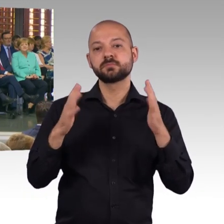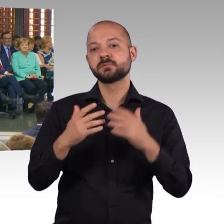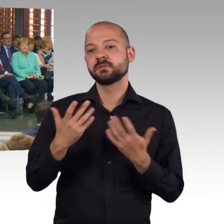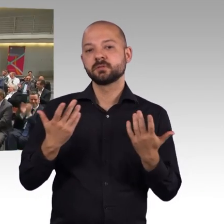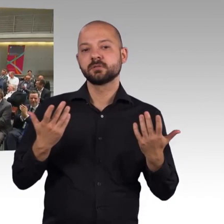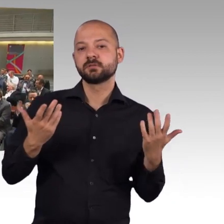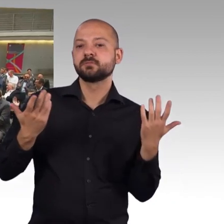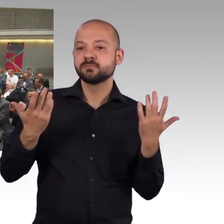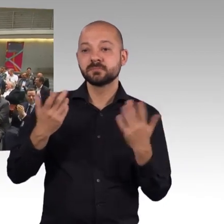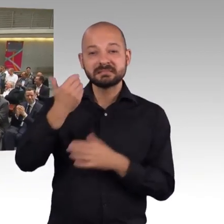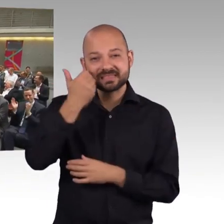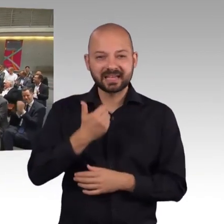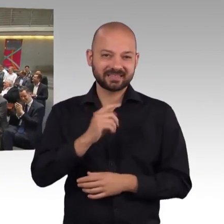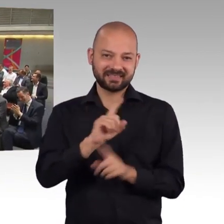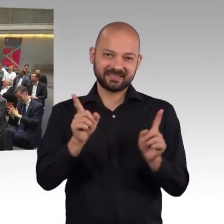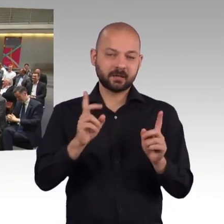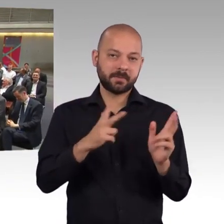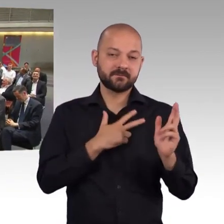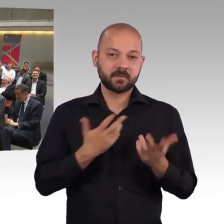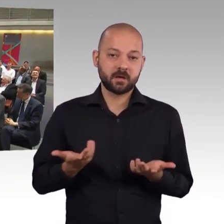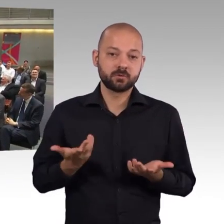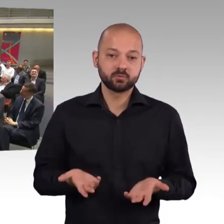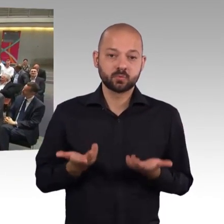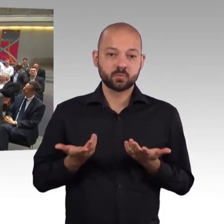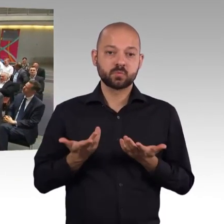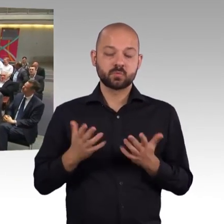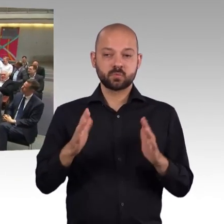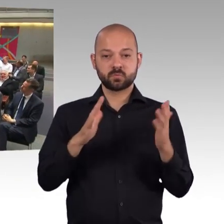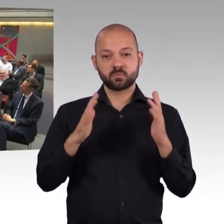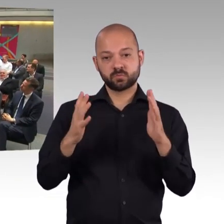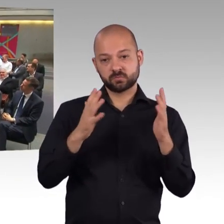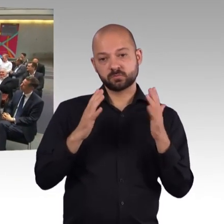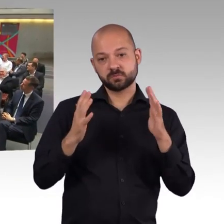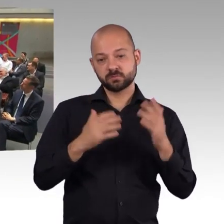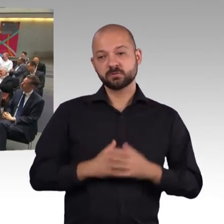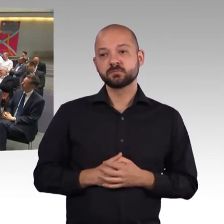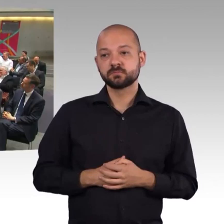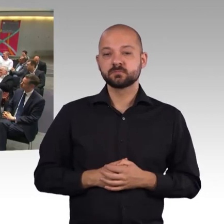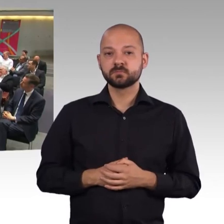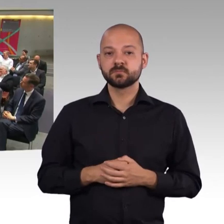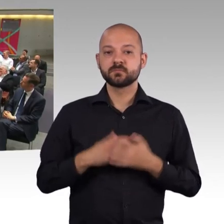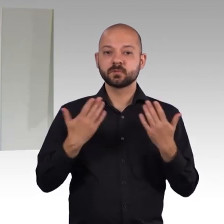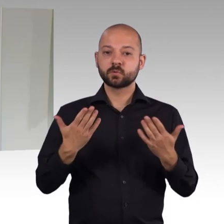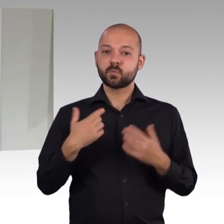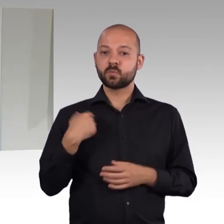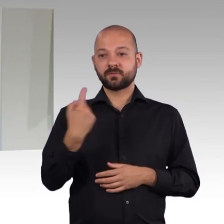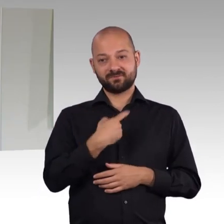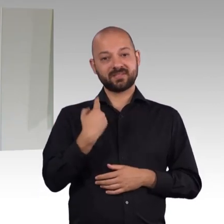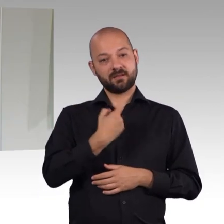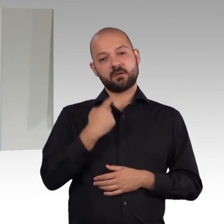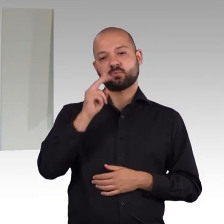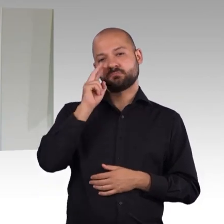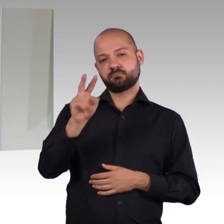messen. Wir erwarten von Ihnen Leadership in Bezug auf unsere internationale Verantwortung, also Weiterentwicklung von